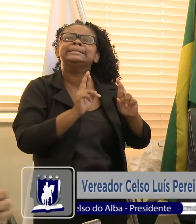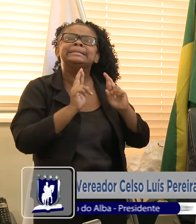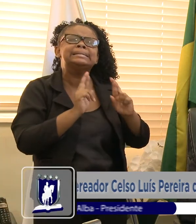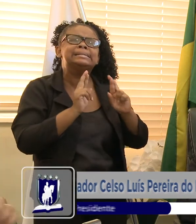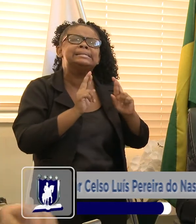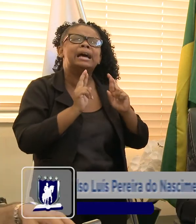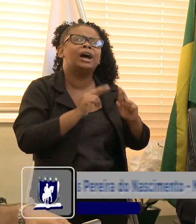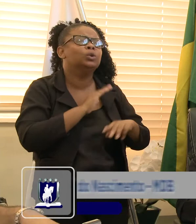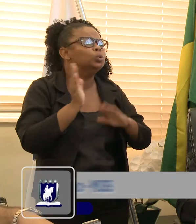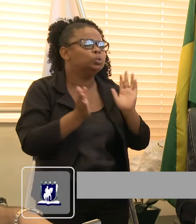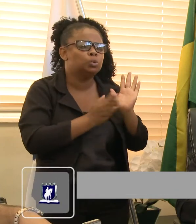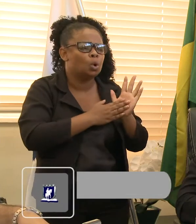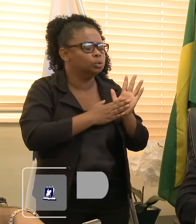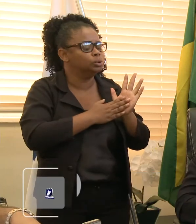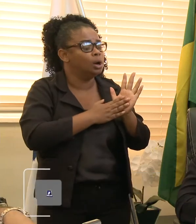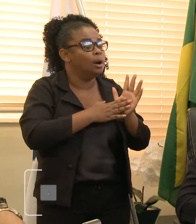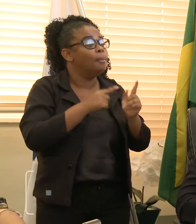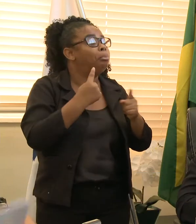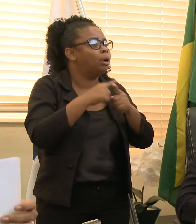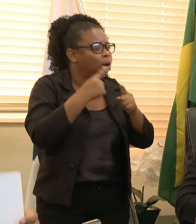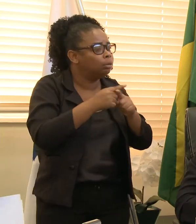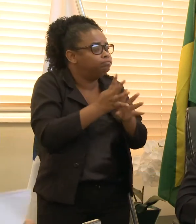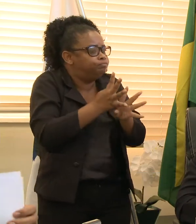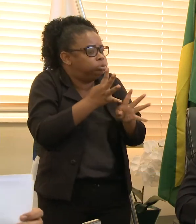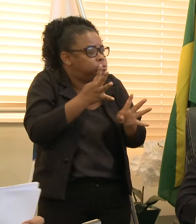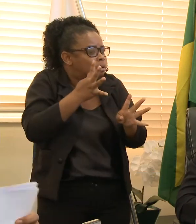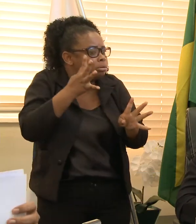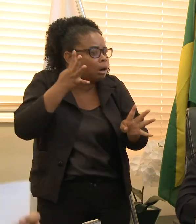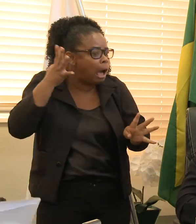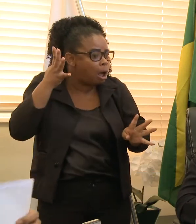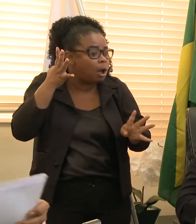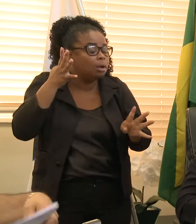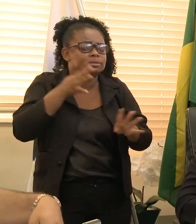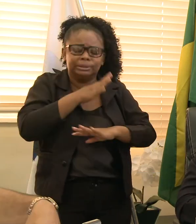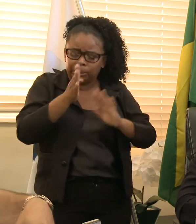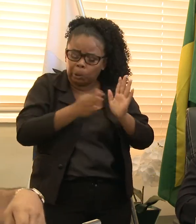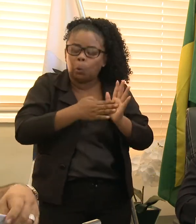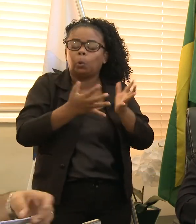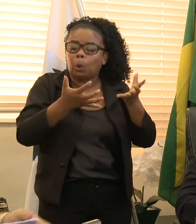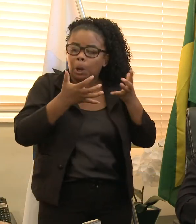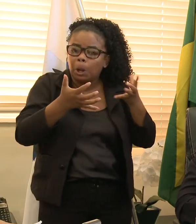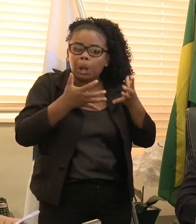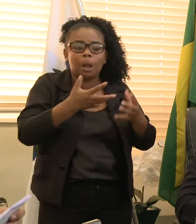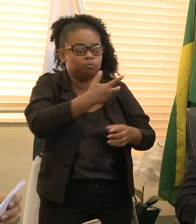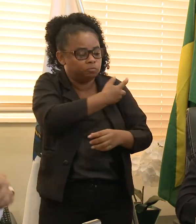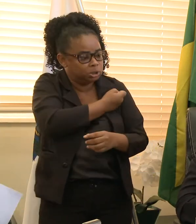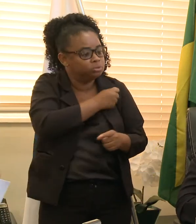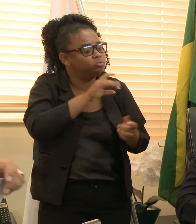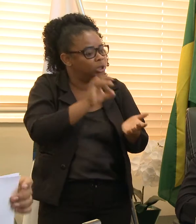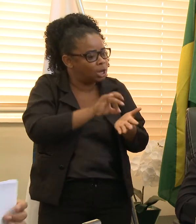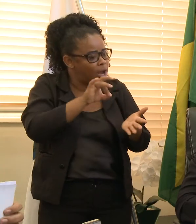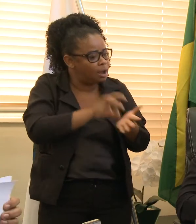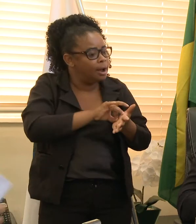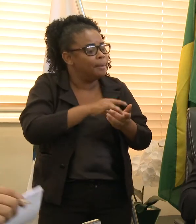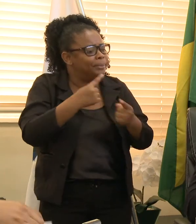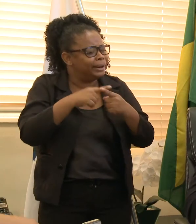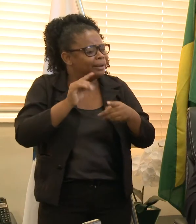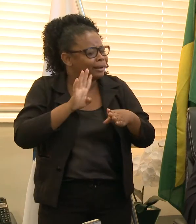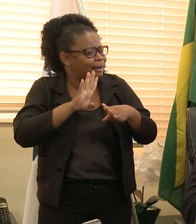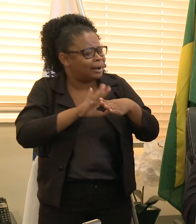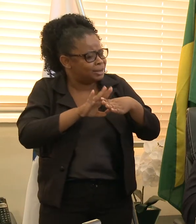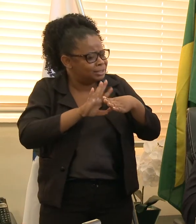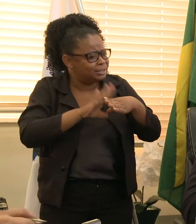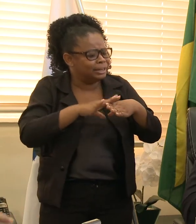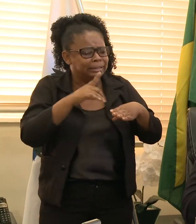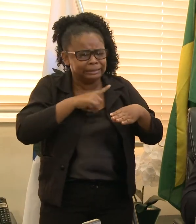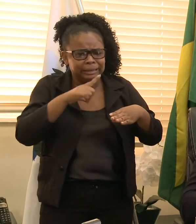isso o surgimento dessas filas, que todos querem ser vacinados. Duque de Caxias tem saído à frente, na frente de... Não, a gente não tinha